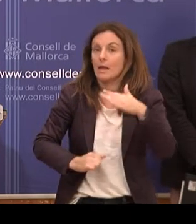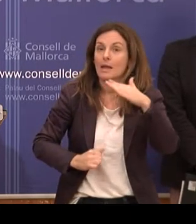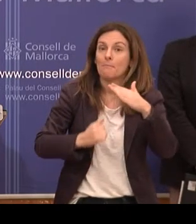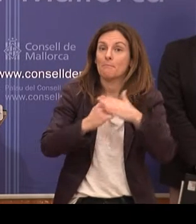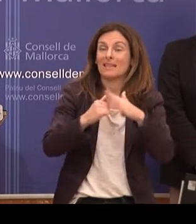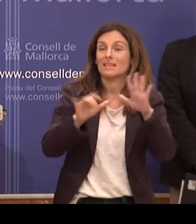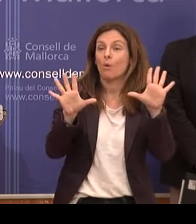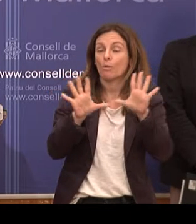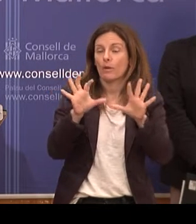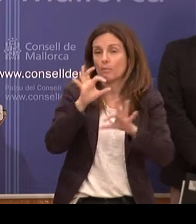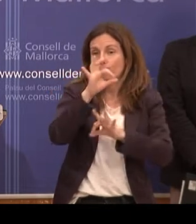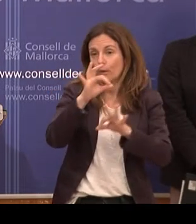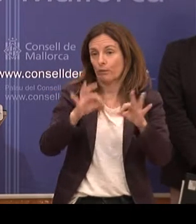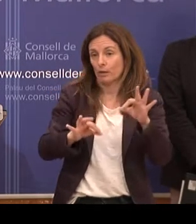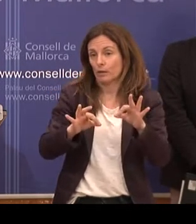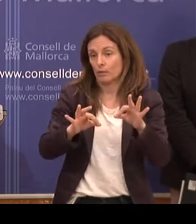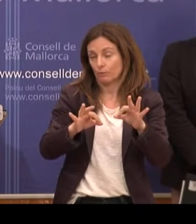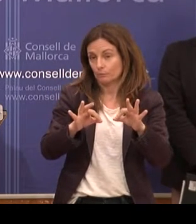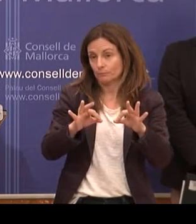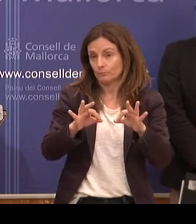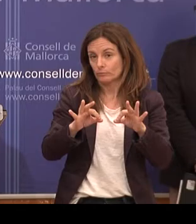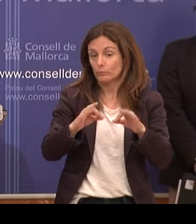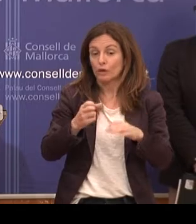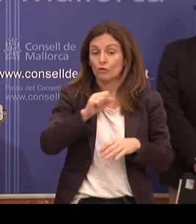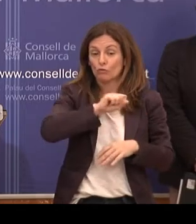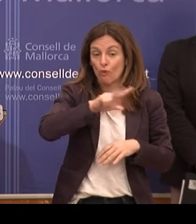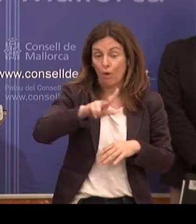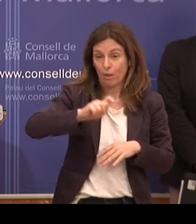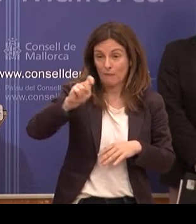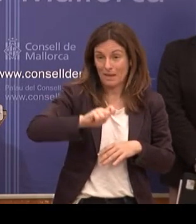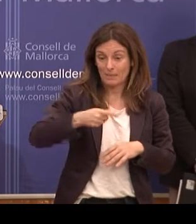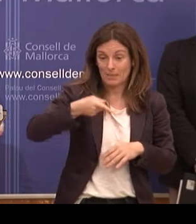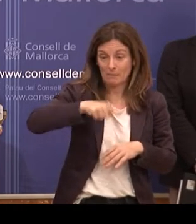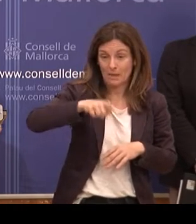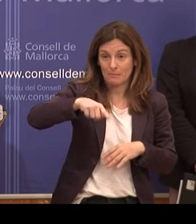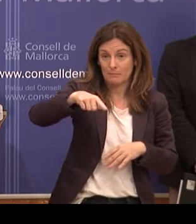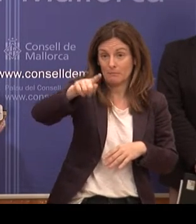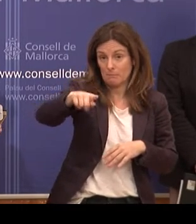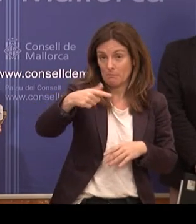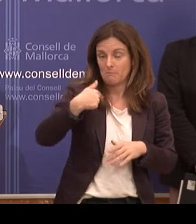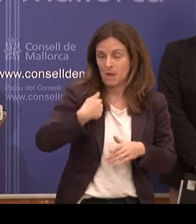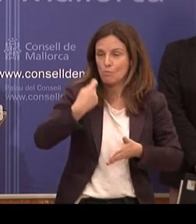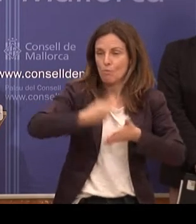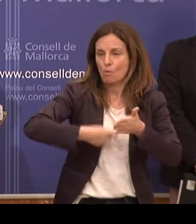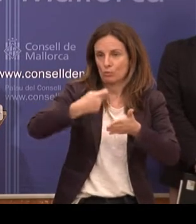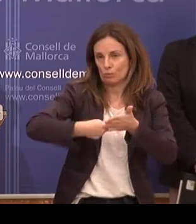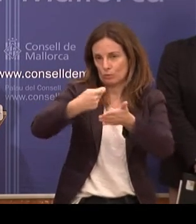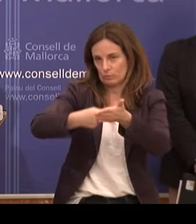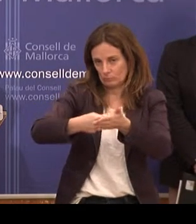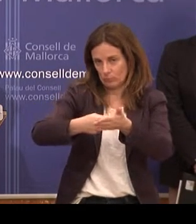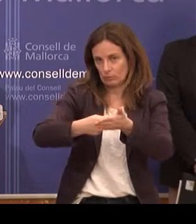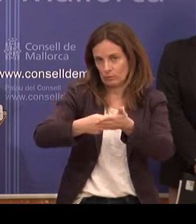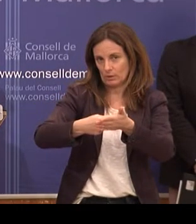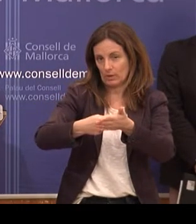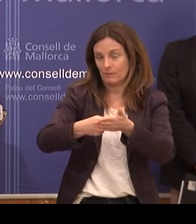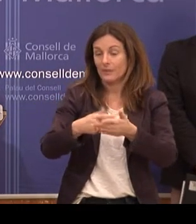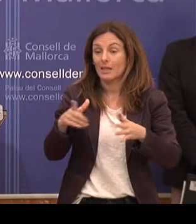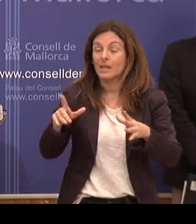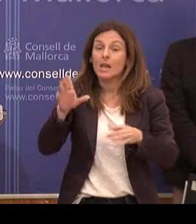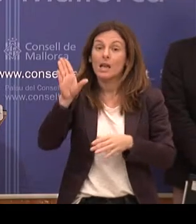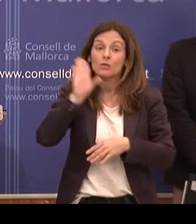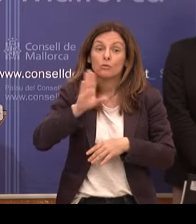dictades, ja fermes, però que han quedat aquí, en la resolució administrativa, i que no han